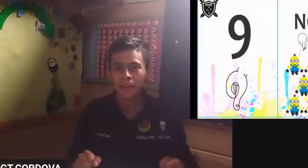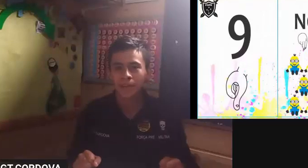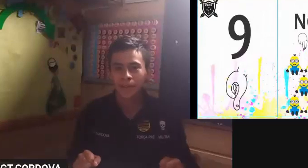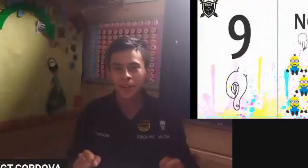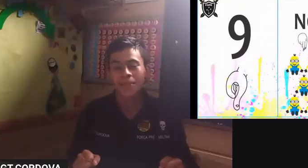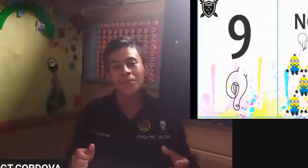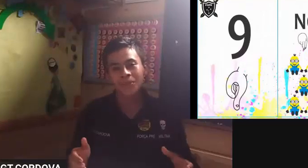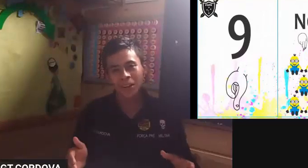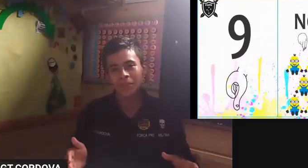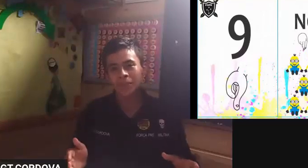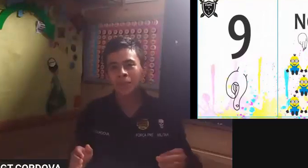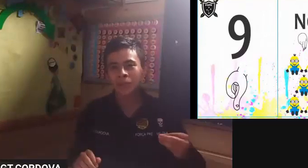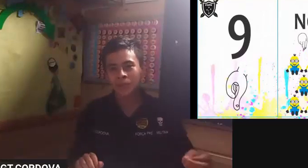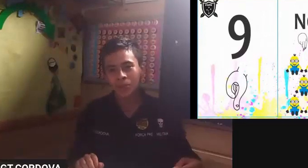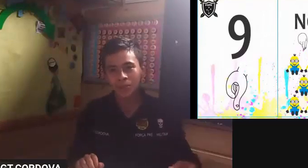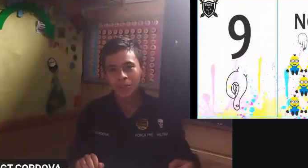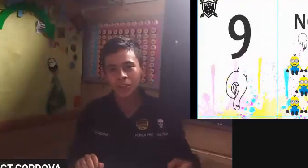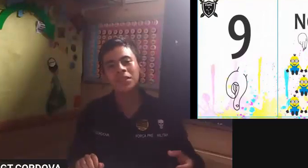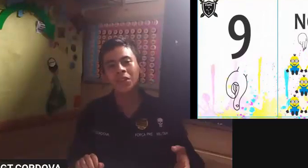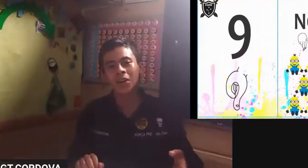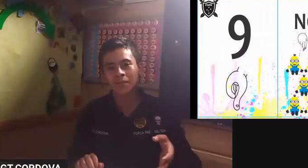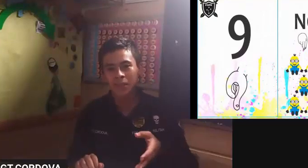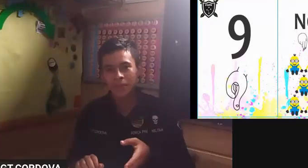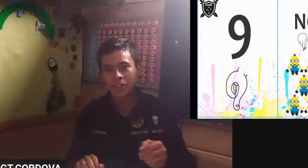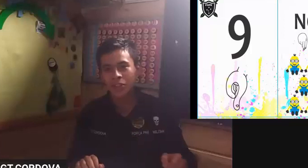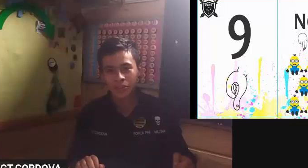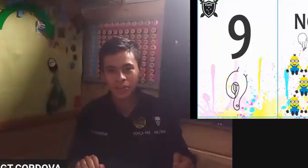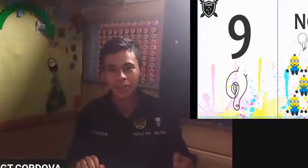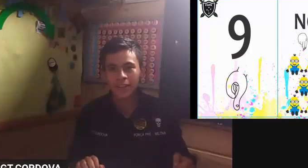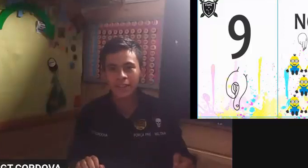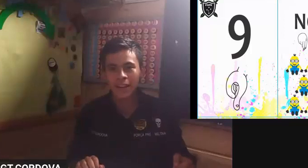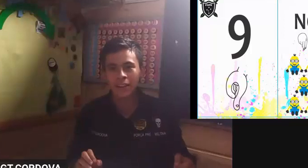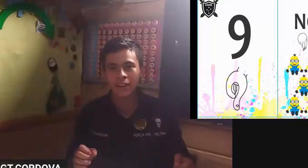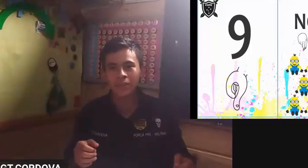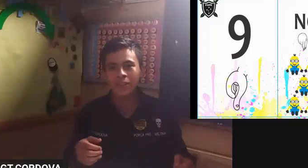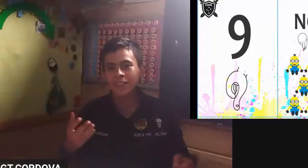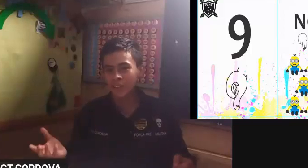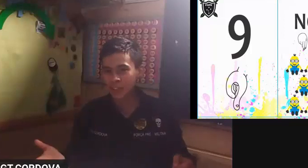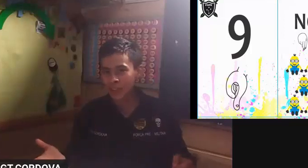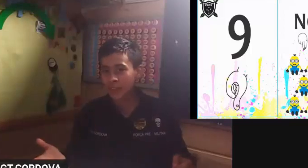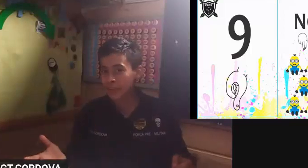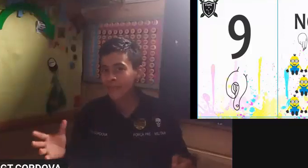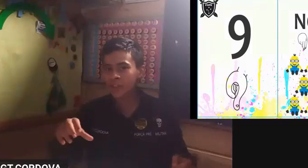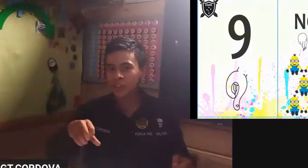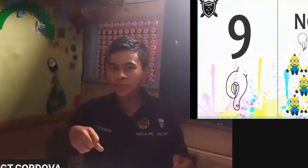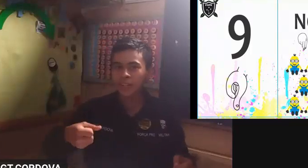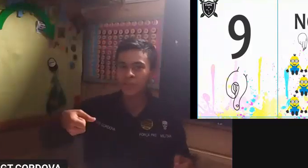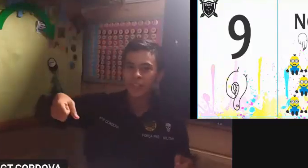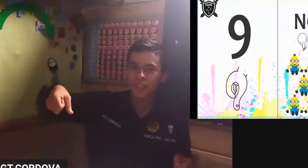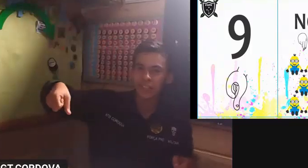O 9. O 9, como todo mundo diz, o 9 é o invertido do 6, né? Então, se a gente quer fazer o 9, a gente inverte o 6. Então,